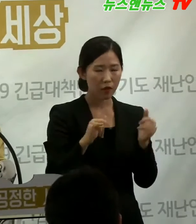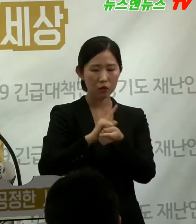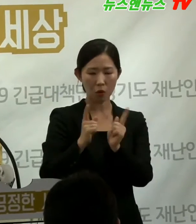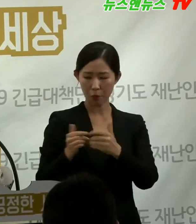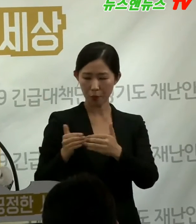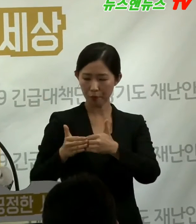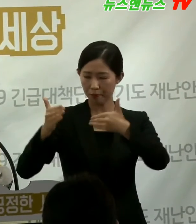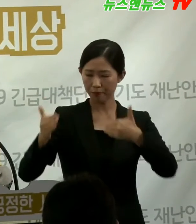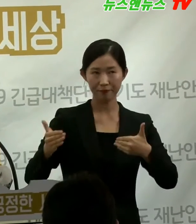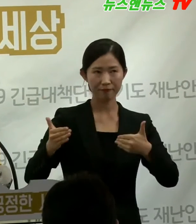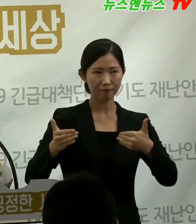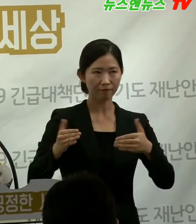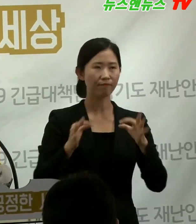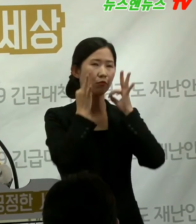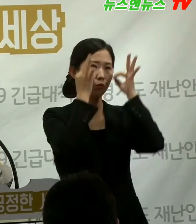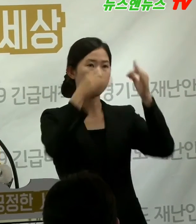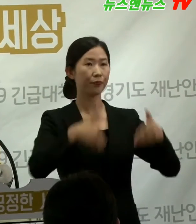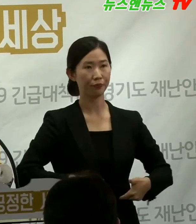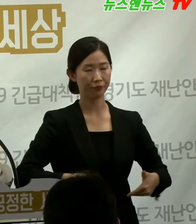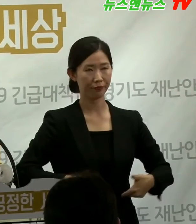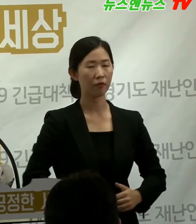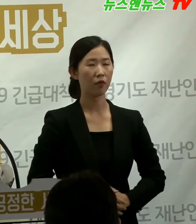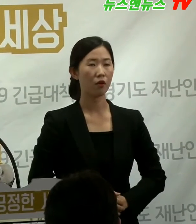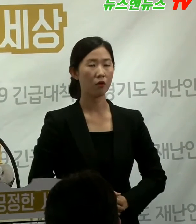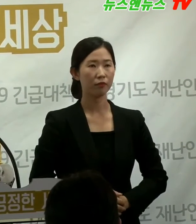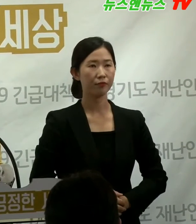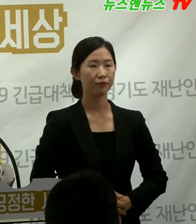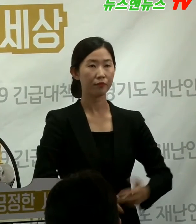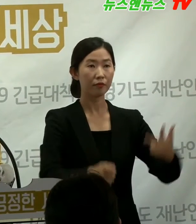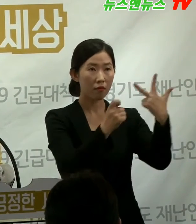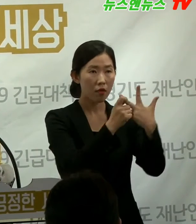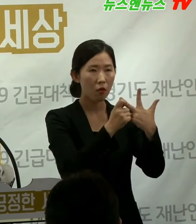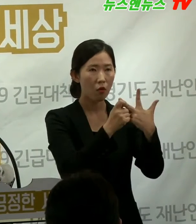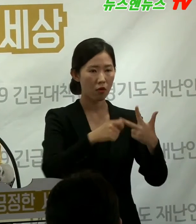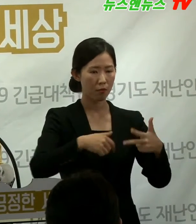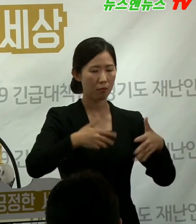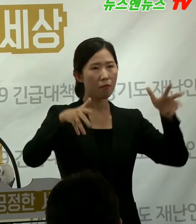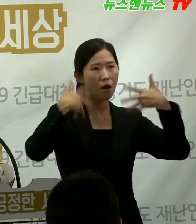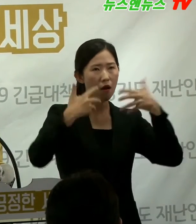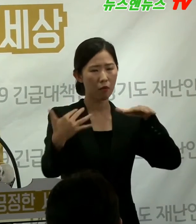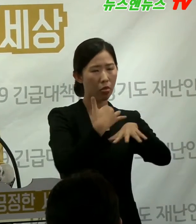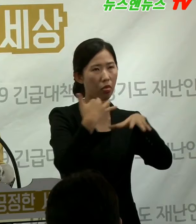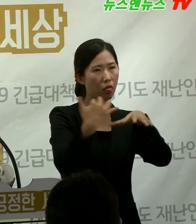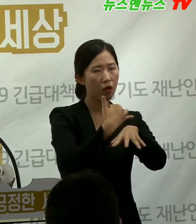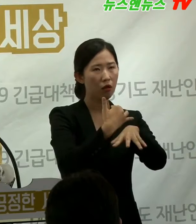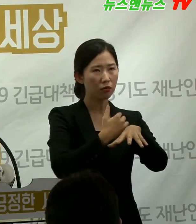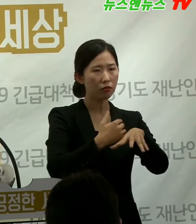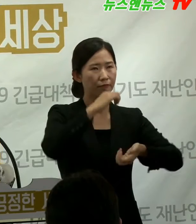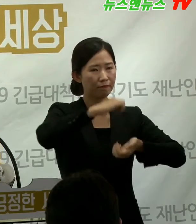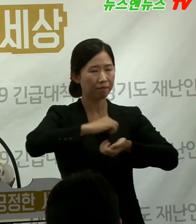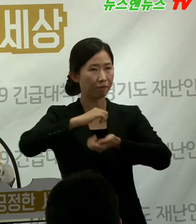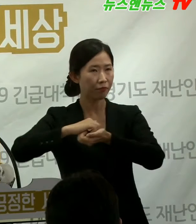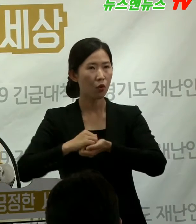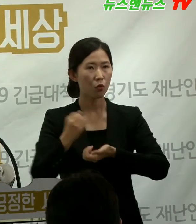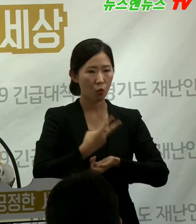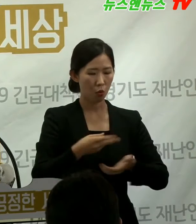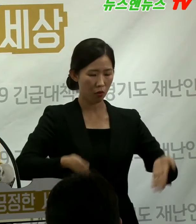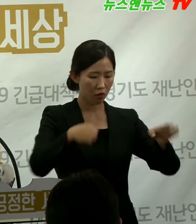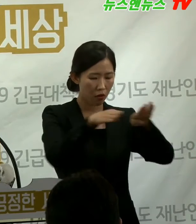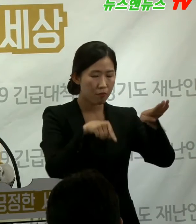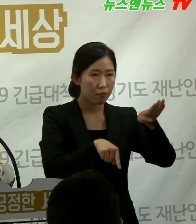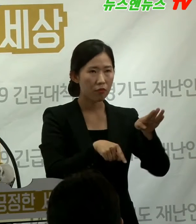노력해야 합니다. 주기적 환기와 영업 전후로 각 1회 소독 및 청소를 해야 합니다.